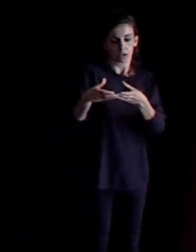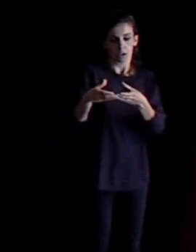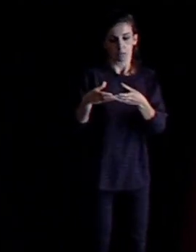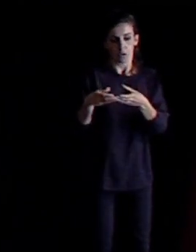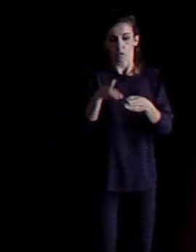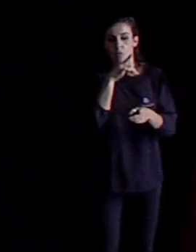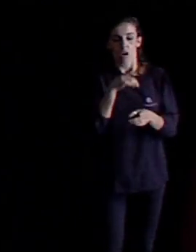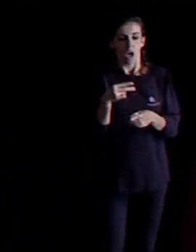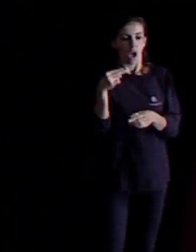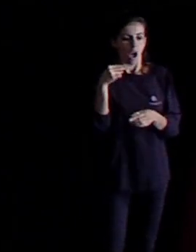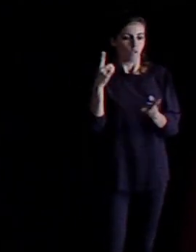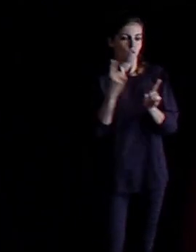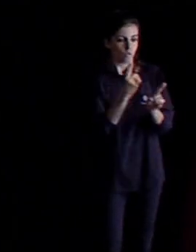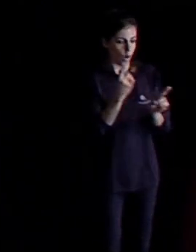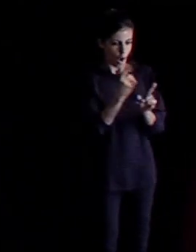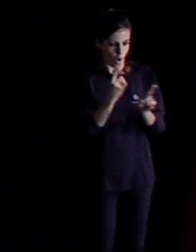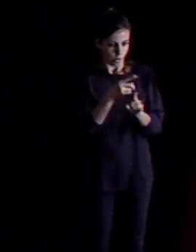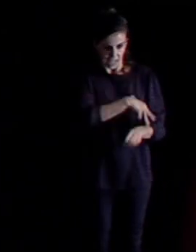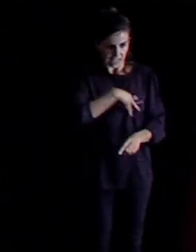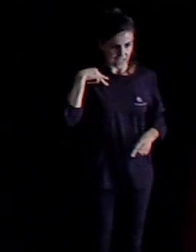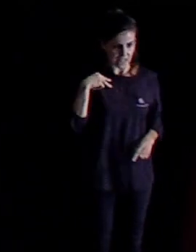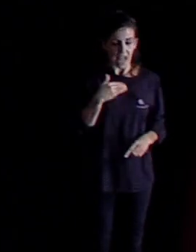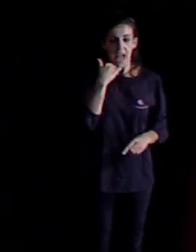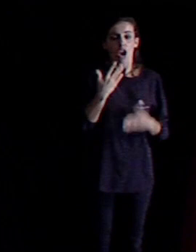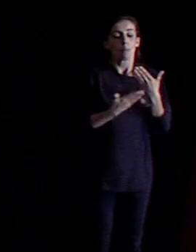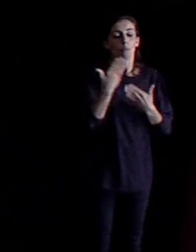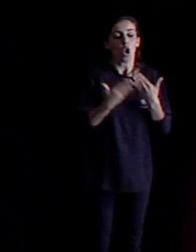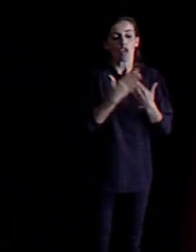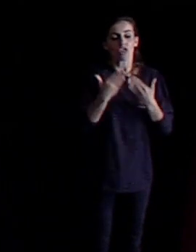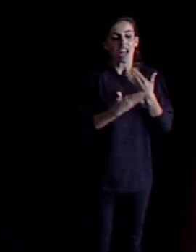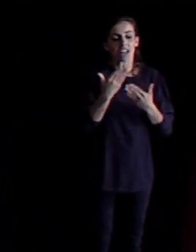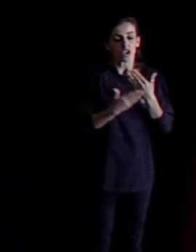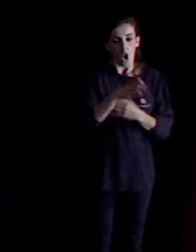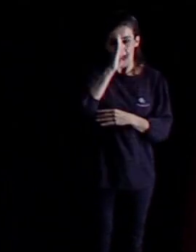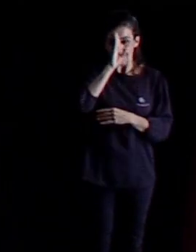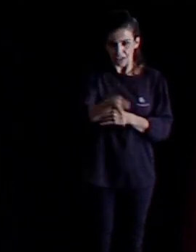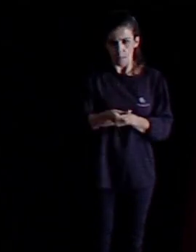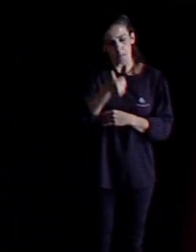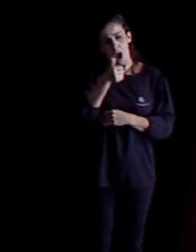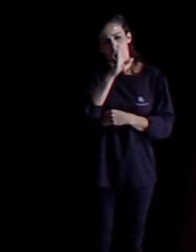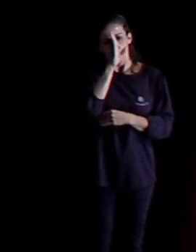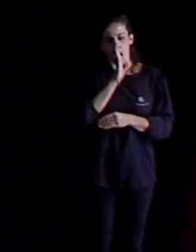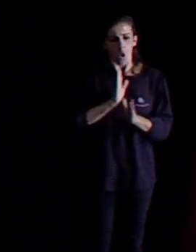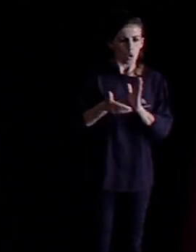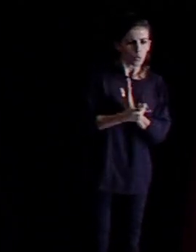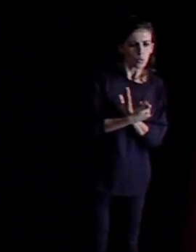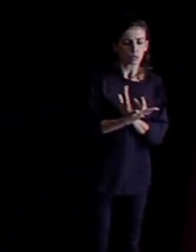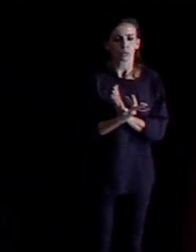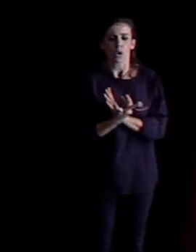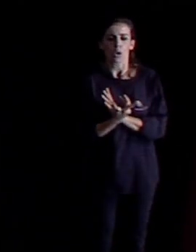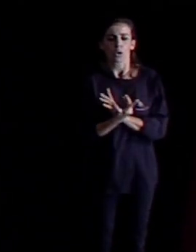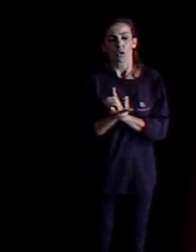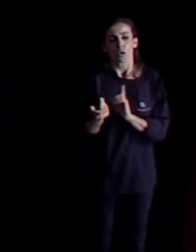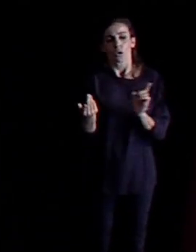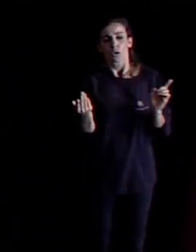fue internalizada. Y hay algo que es el moderno heterosexismo, que está más oculto y que no es que